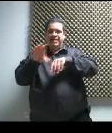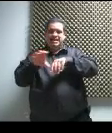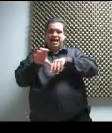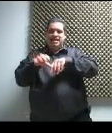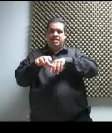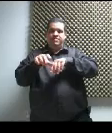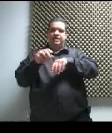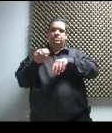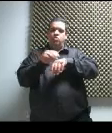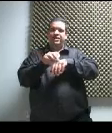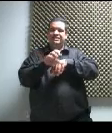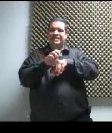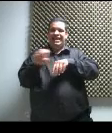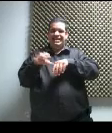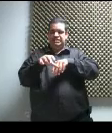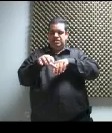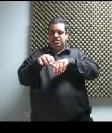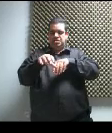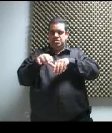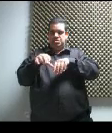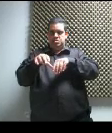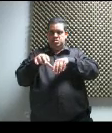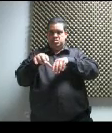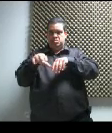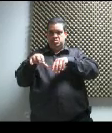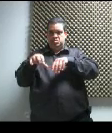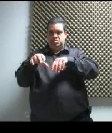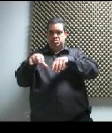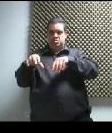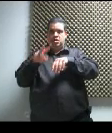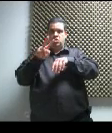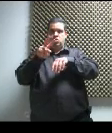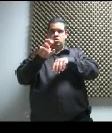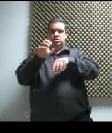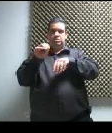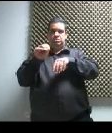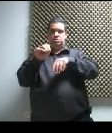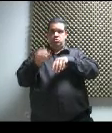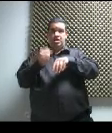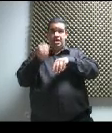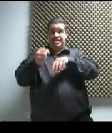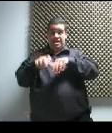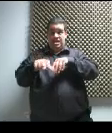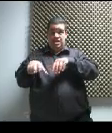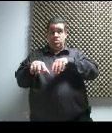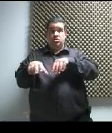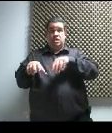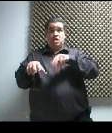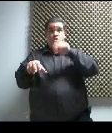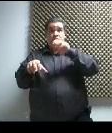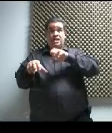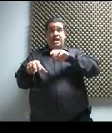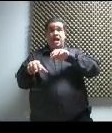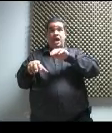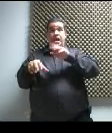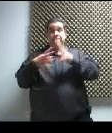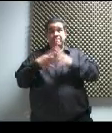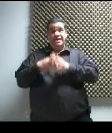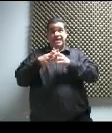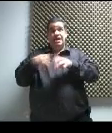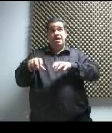se mueve hacia el este, algunos dos centímetros por año. Las placas limítrofes son norteamérica en la parte del norte,